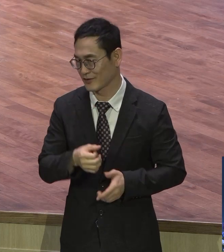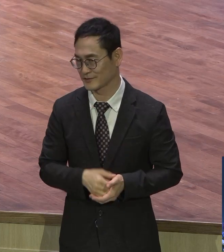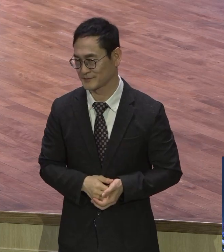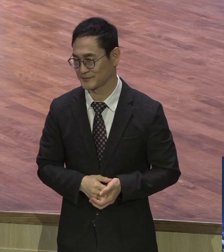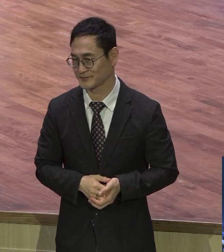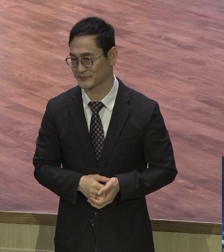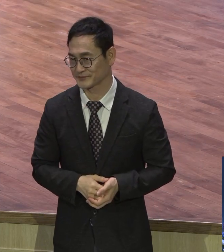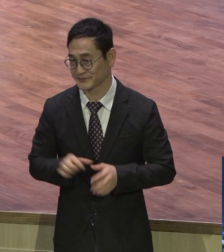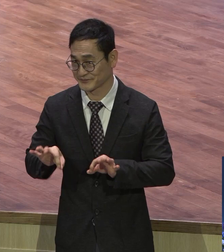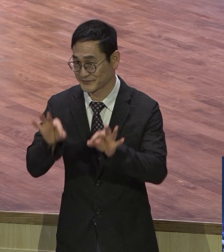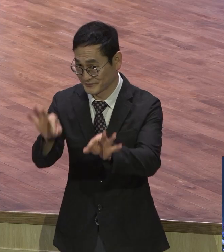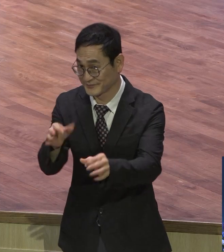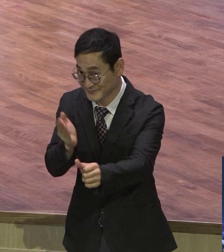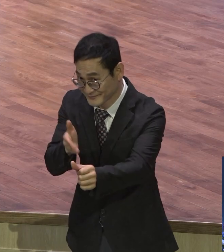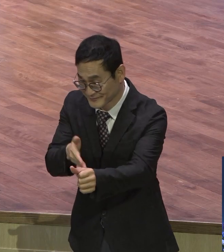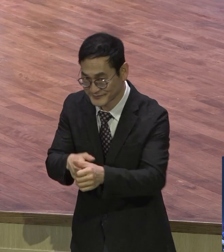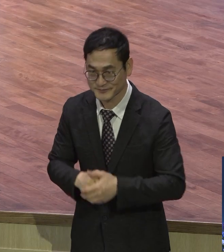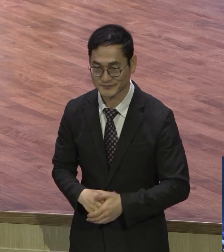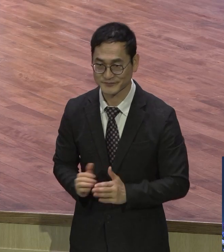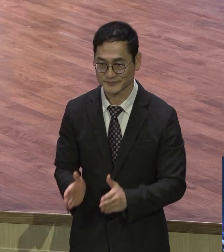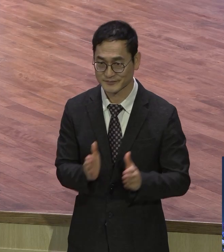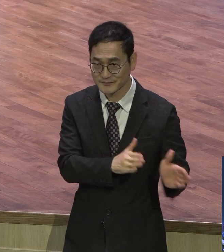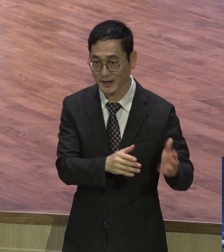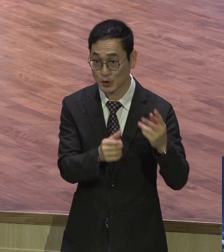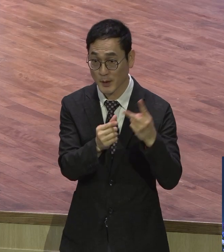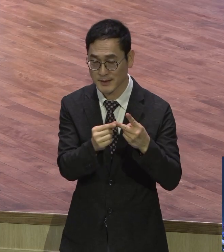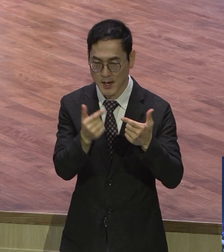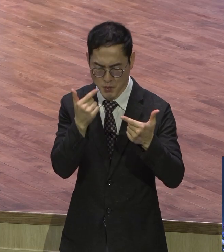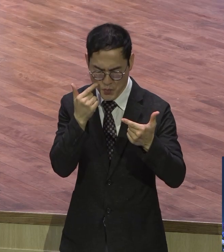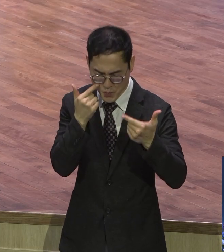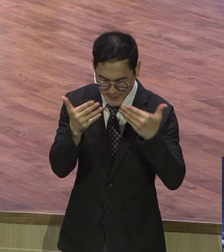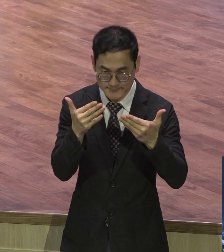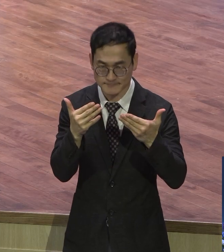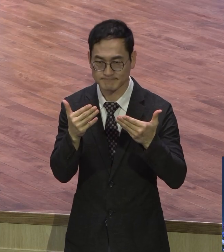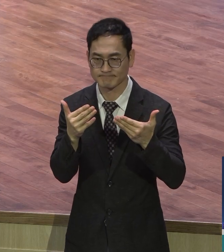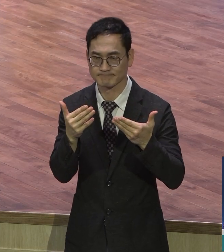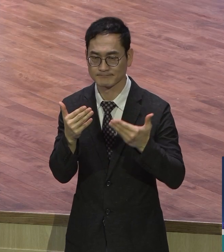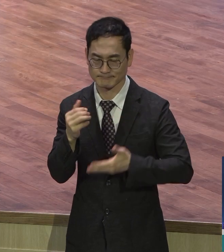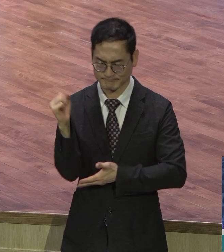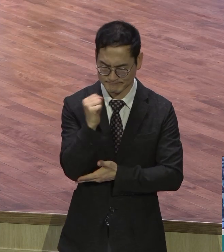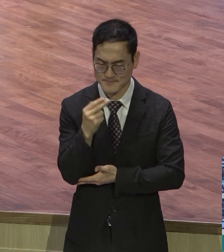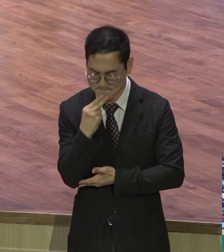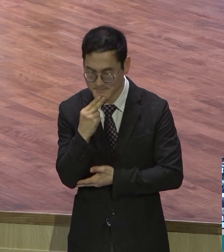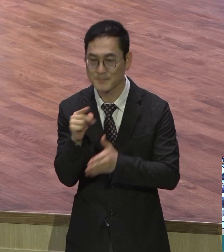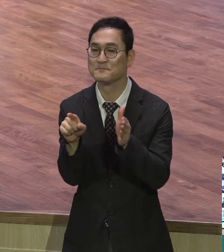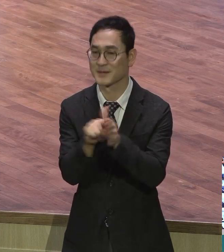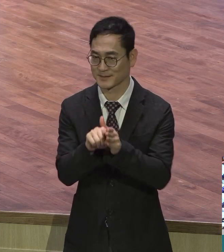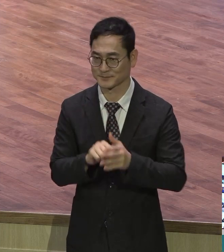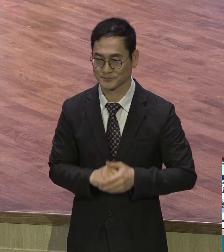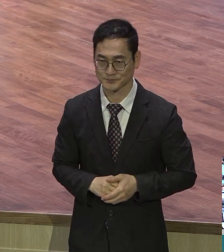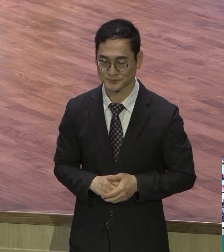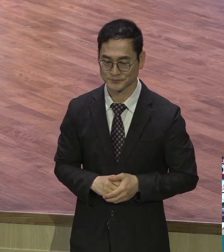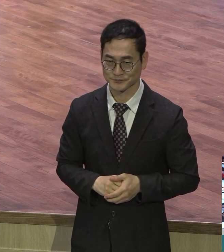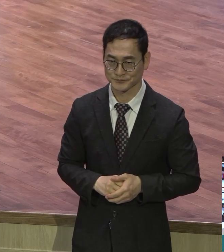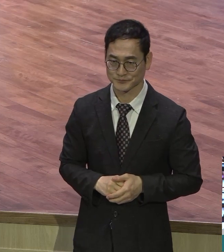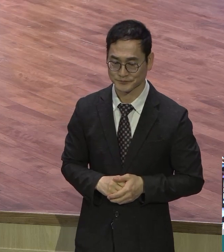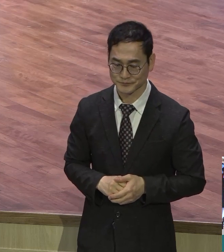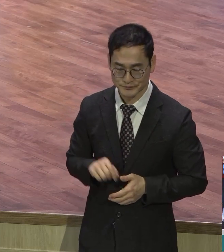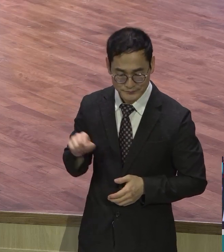축복합니다. 두 번째로 확고 부동한 믿음입니다. 20절로 21절을 봅니다. 열두 해 동안에